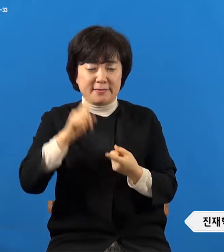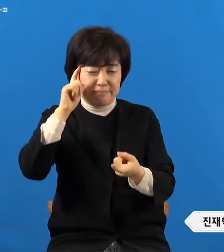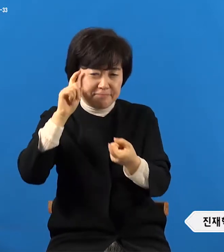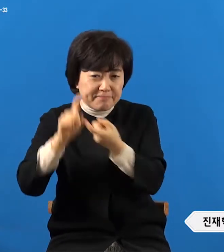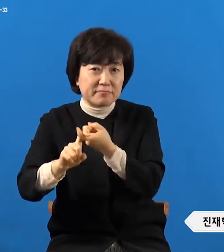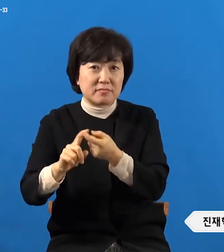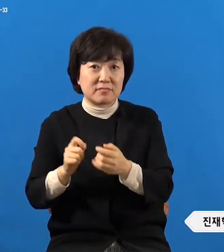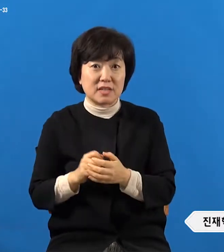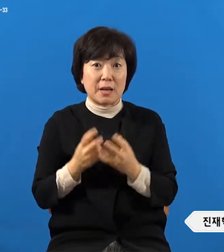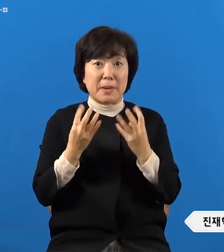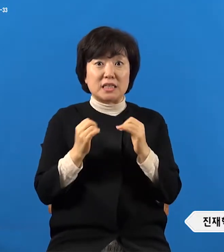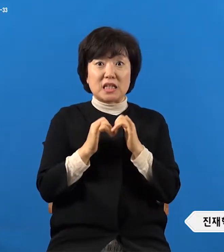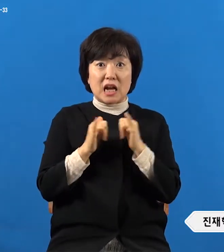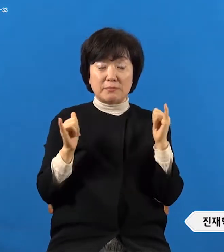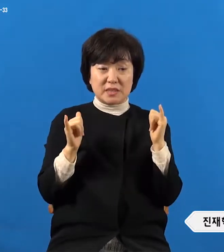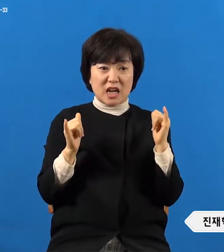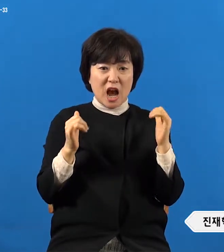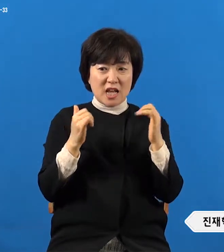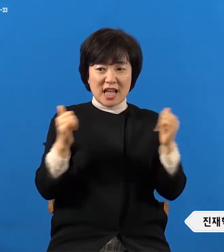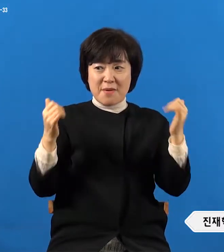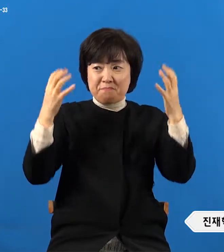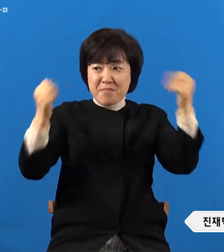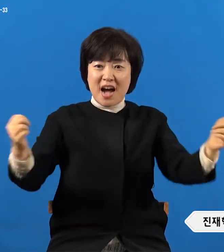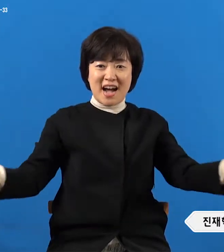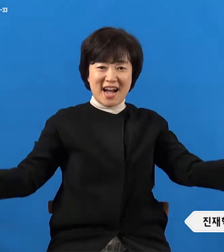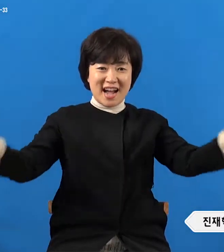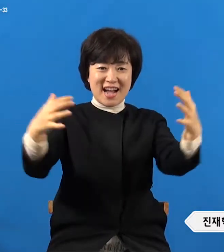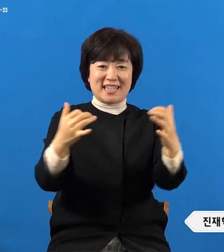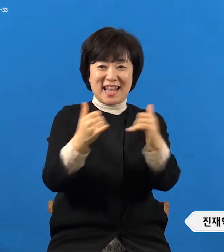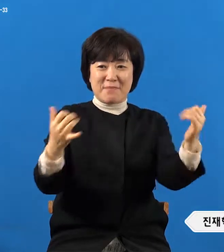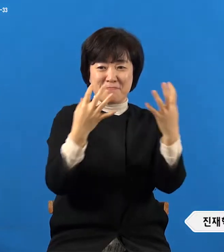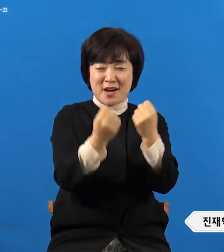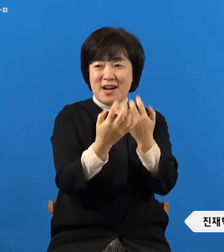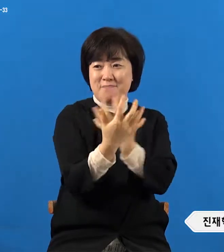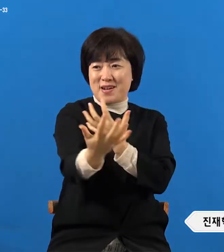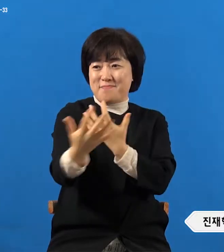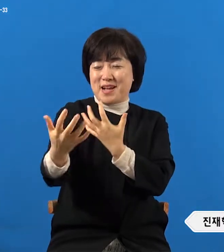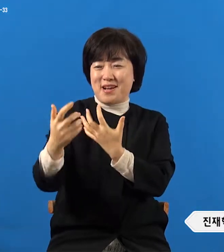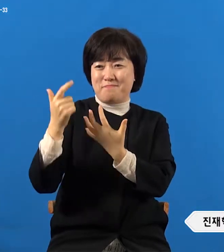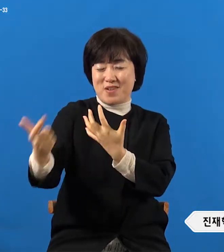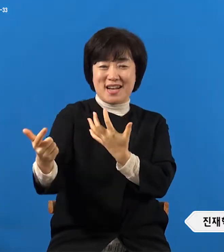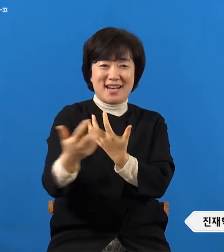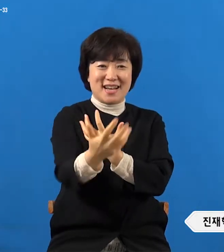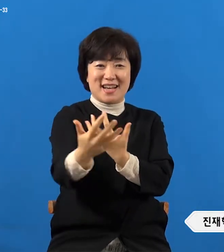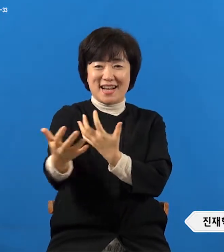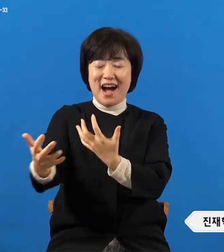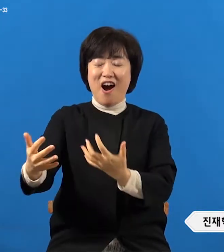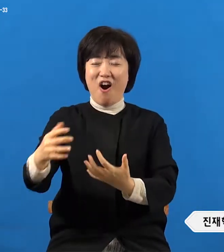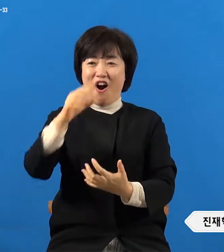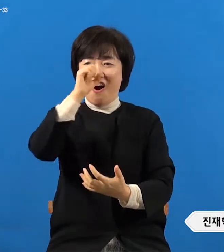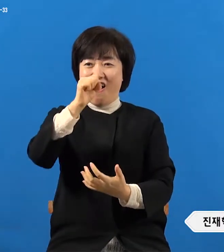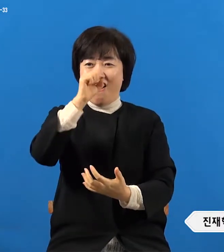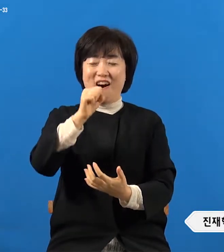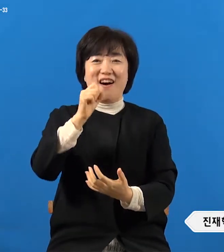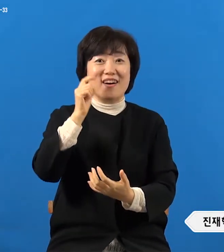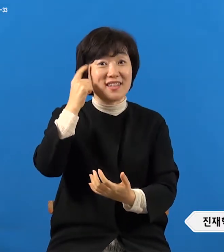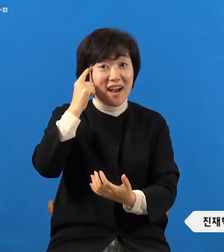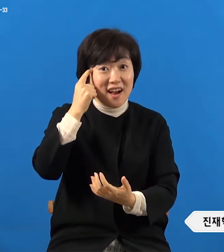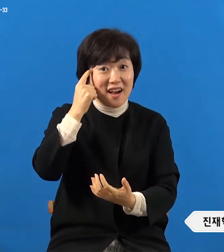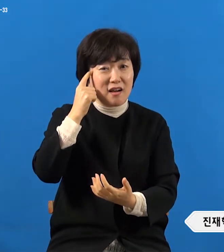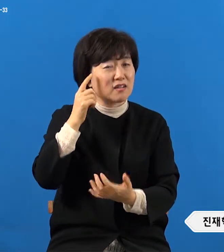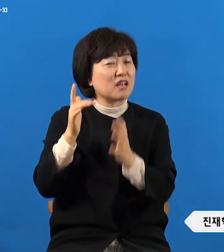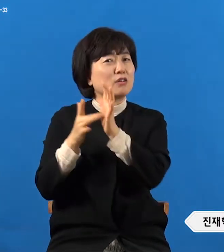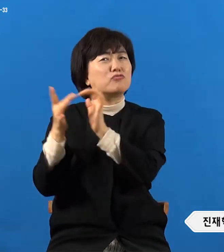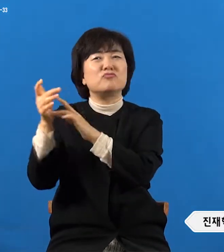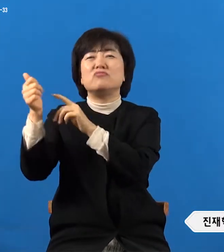많이 모이는 것을 좋게 생각합니다. 큰 모임을 훌륭하다고 생각하지만 우리 주님의